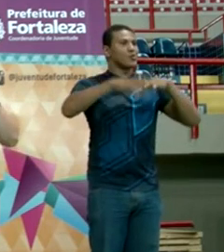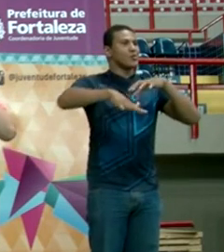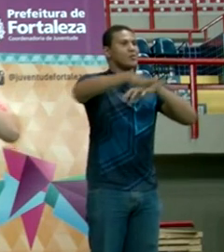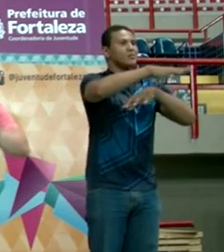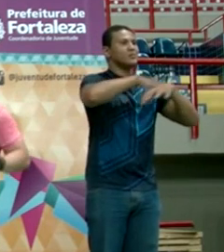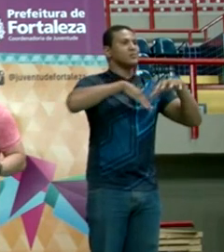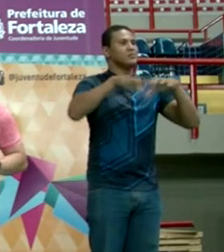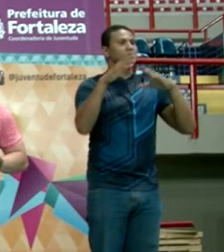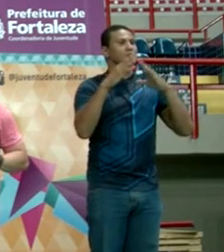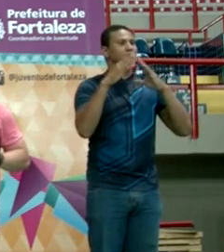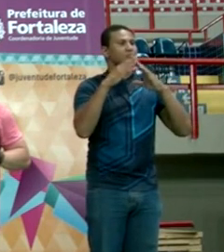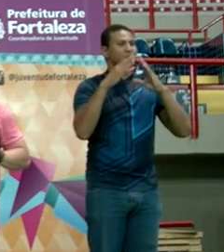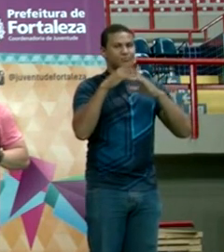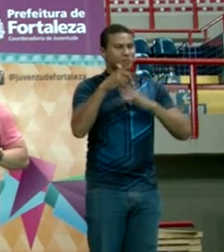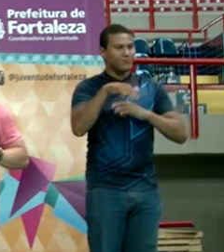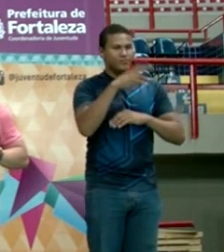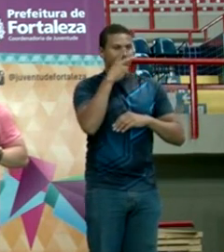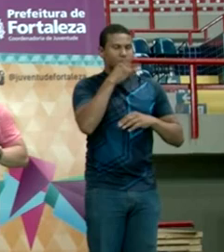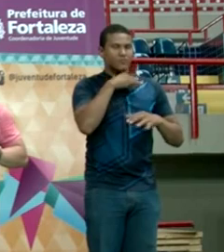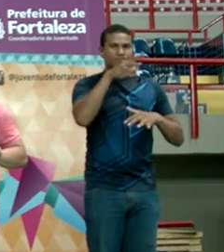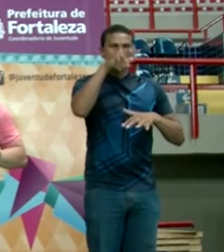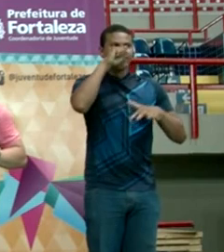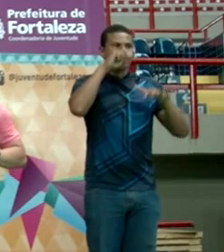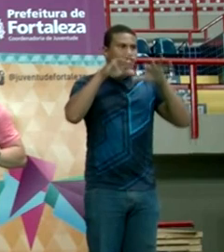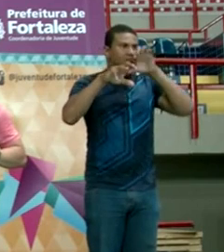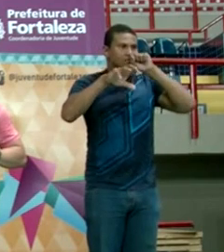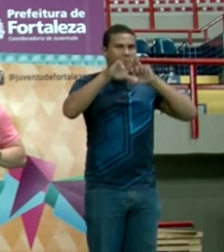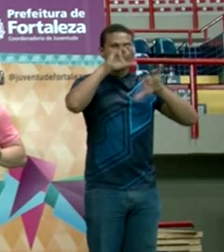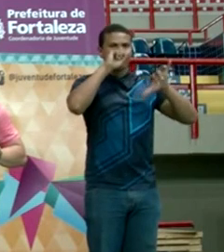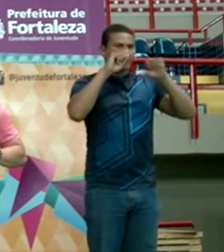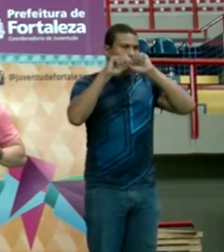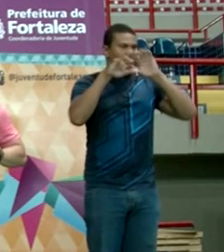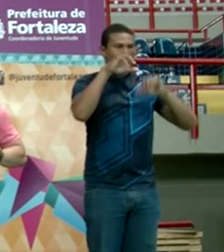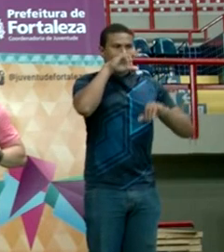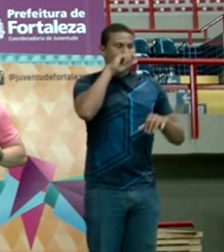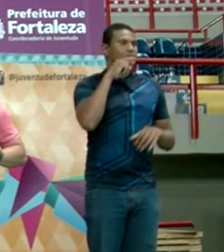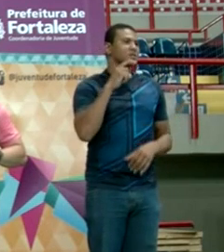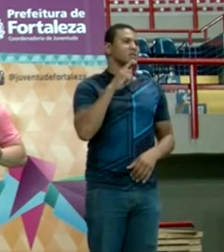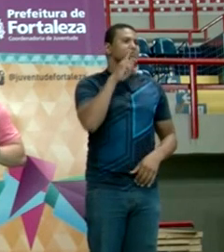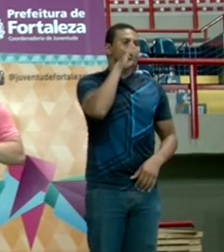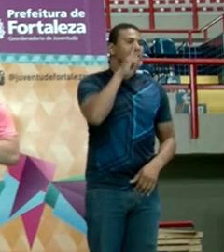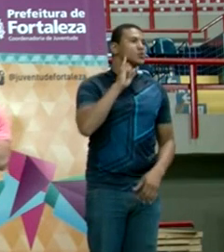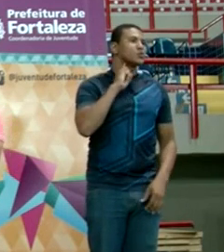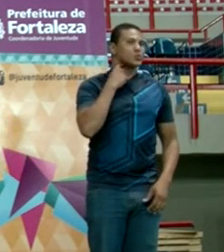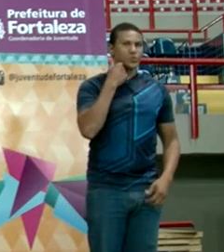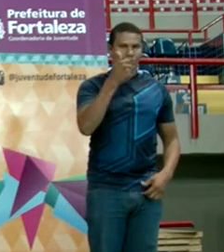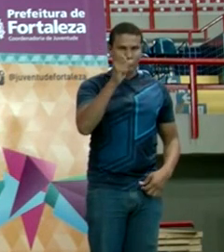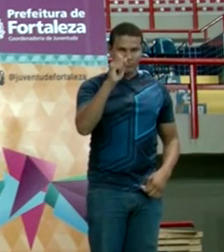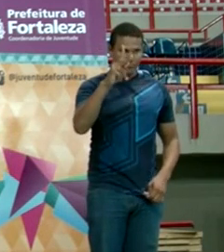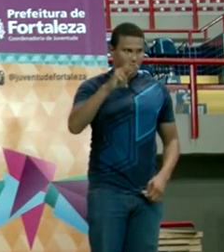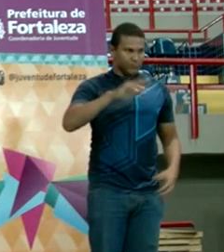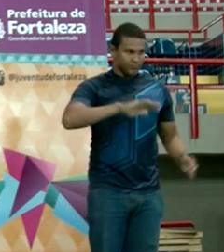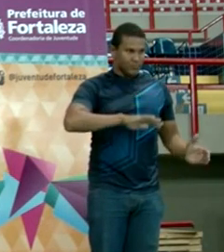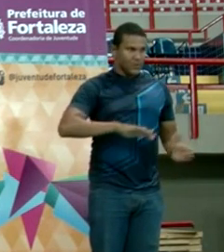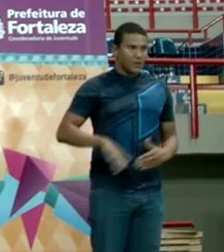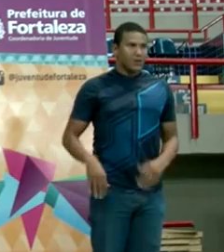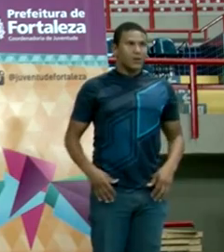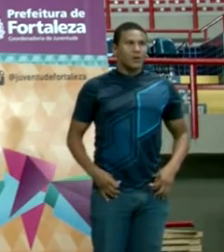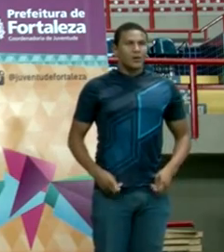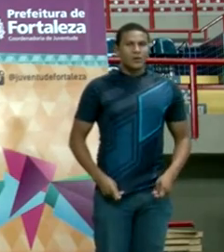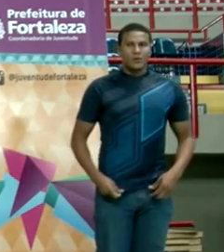foi 3 vezes maior do que a bomba de Hiroshima. A radiação da cidade da Ucrânia. Tá certo? Beleza? Responder aqui as dúvidas.